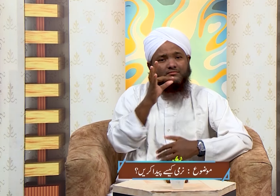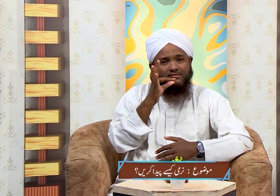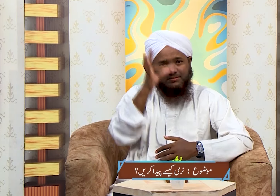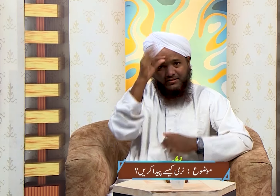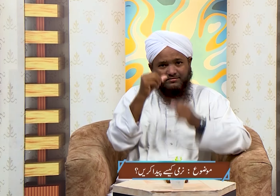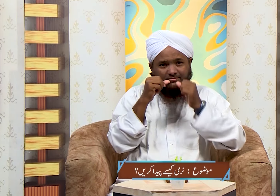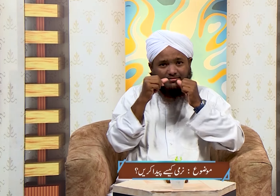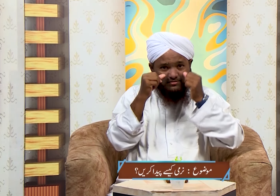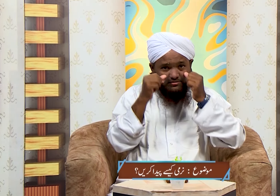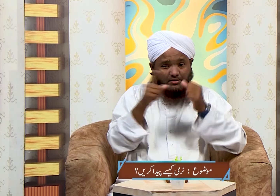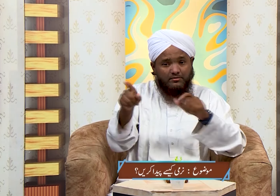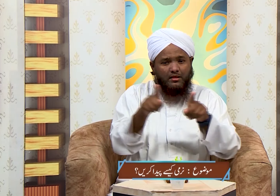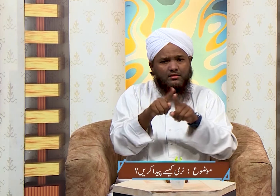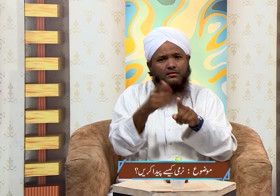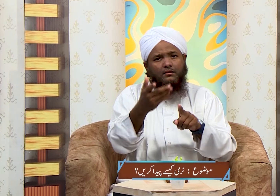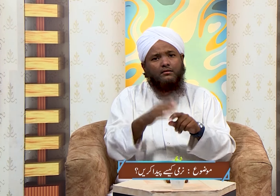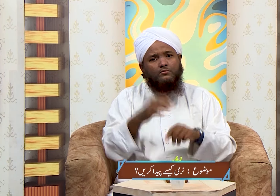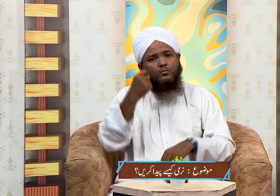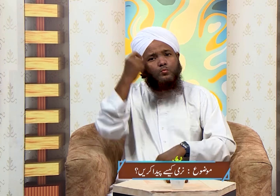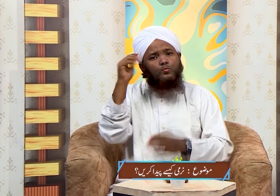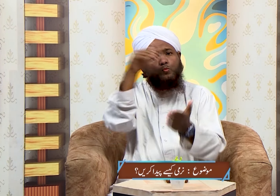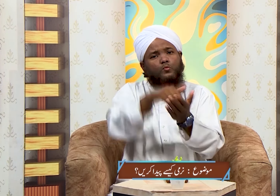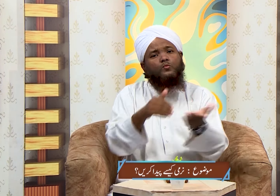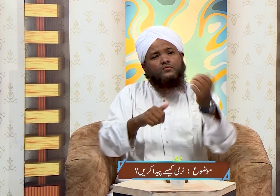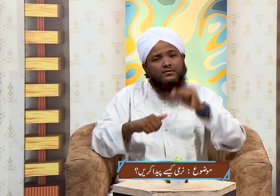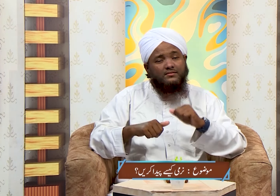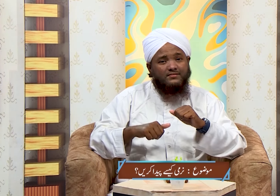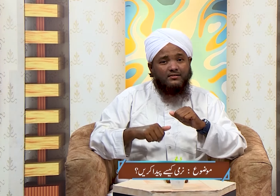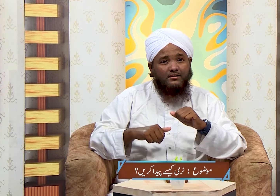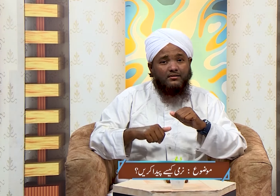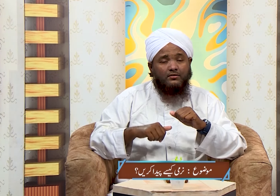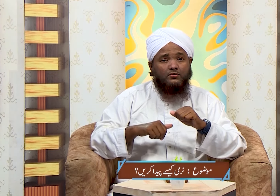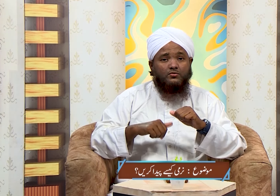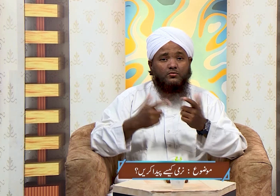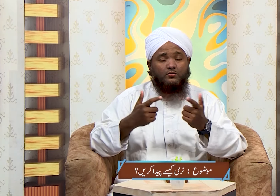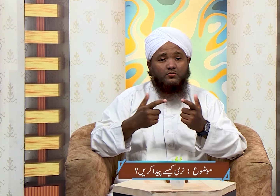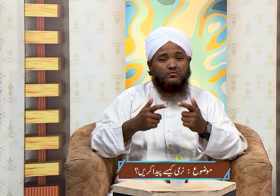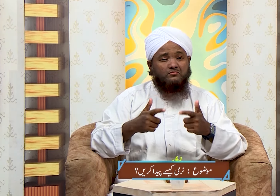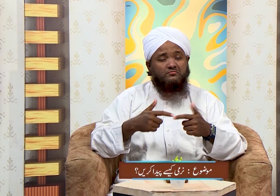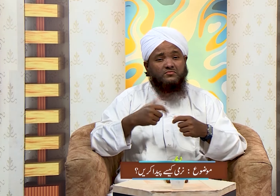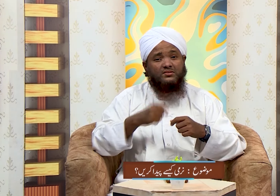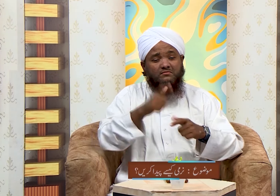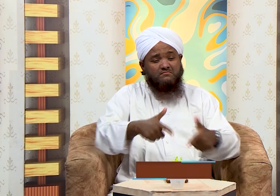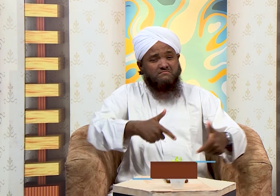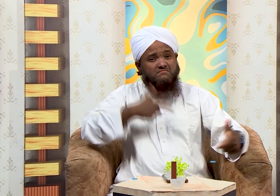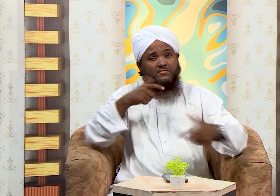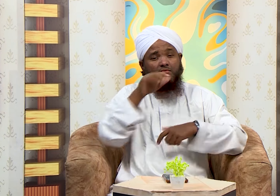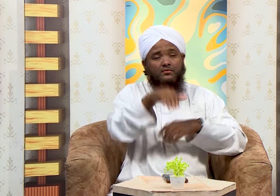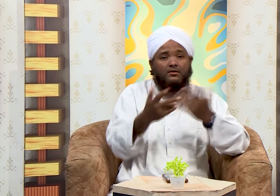ساتھ اس طرح سے بدتمیزی کا سلوک کر رہا ہے اس طرح سے سختی کا مظاہرہ کر رہا ہے تو آپ علیہ السلام کا کیا